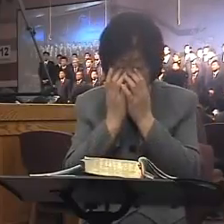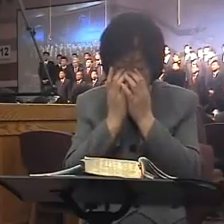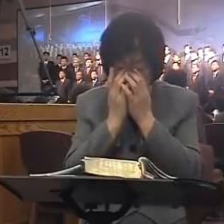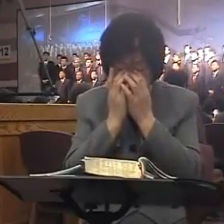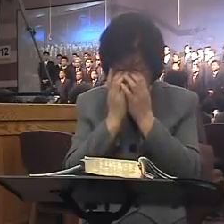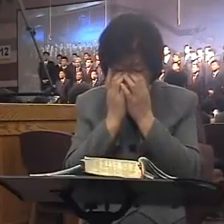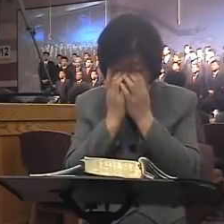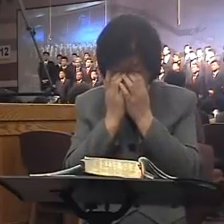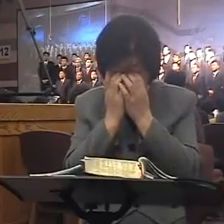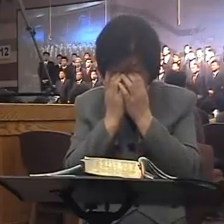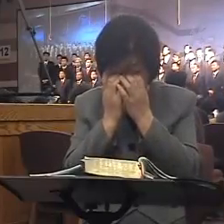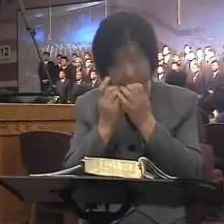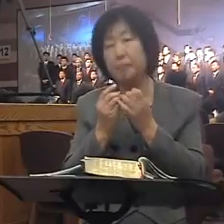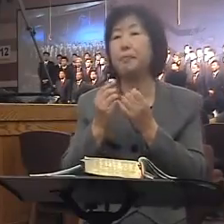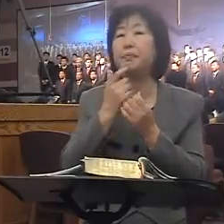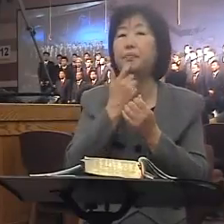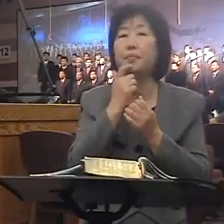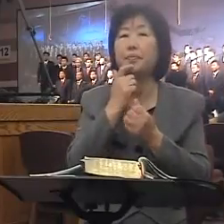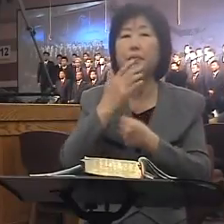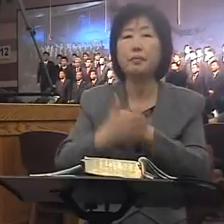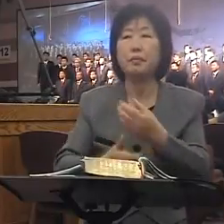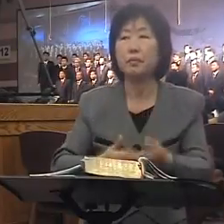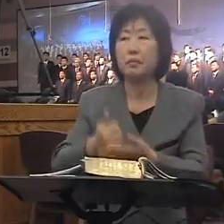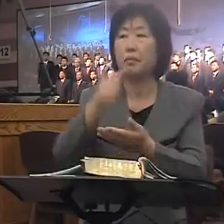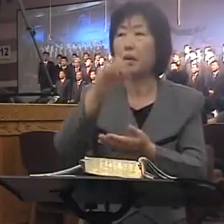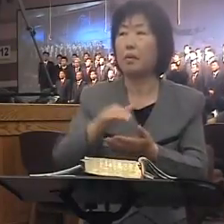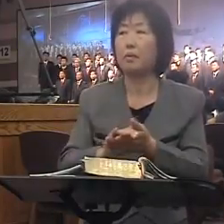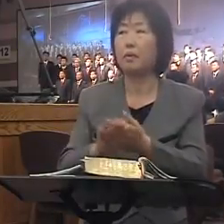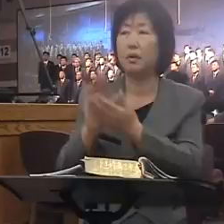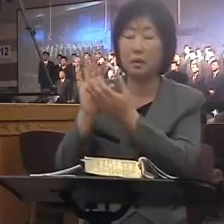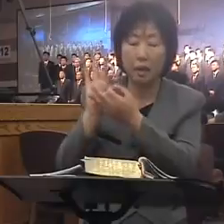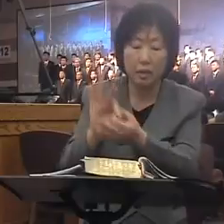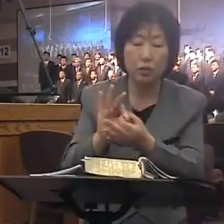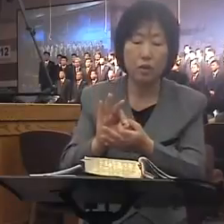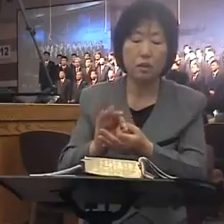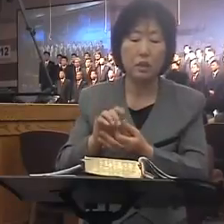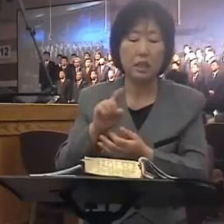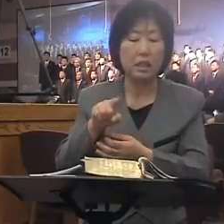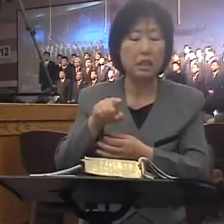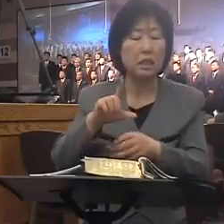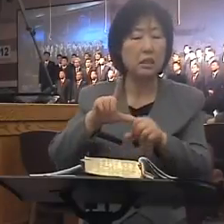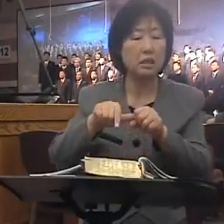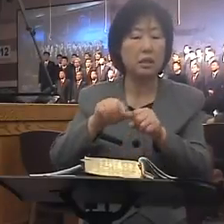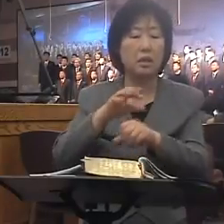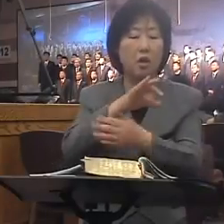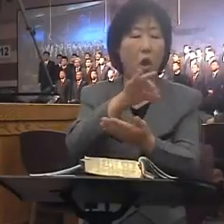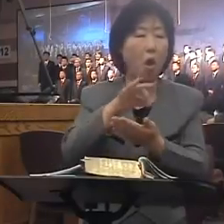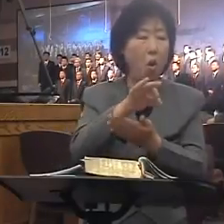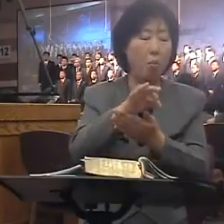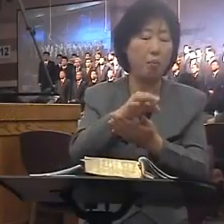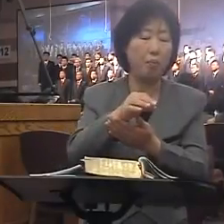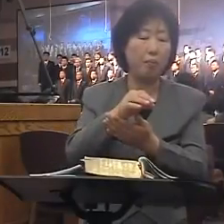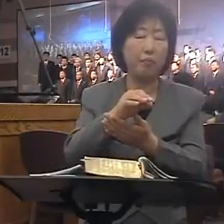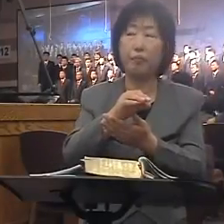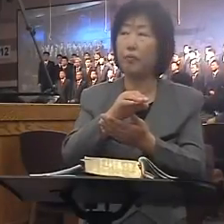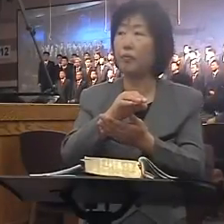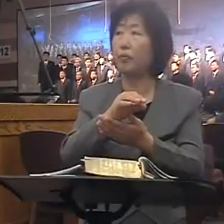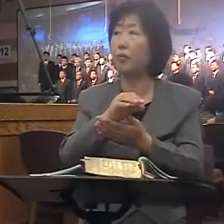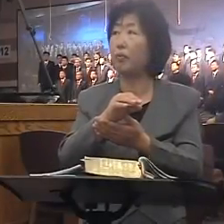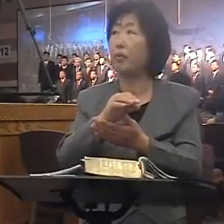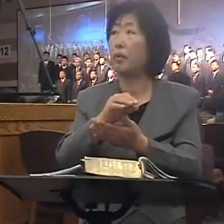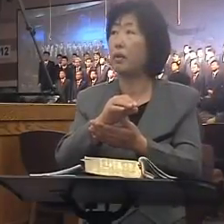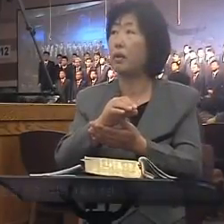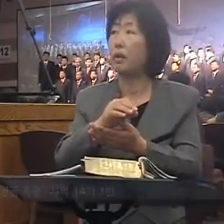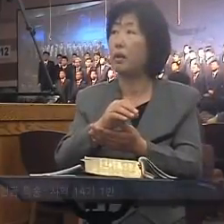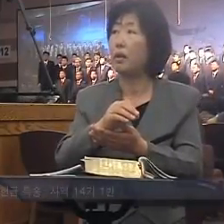야곱의 하나님 앞에 계속하여 우리의 예배를 이 시간 우리의 헌금과 예물로 드리도록 하겠습니다. 헌금성으로는